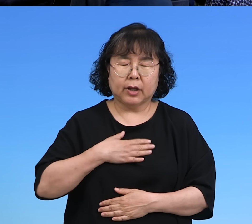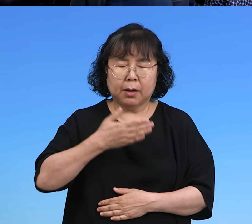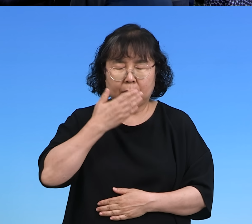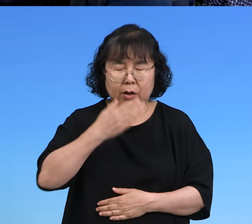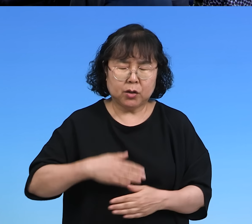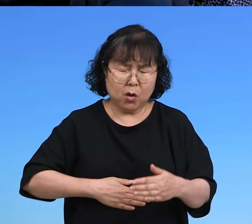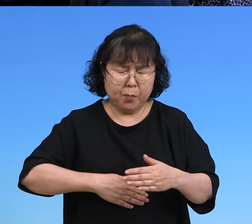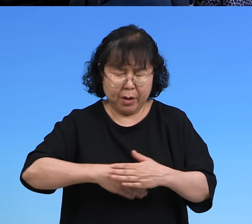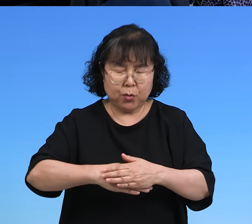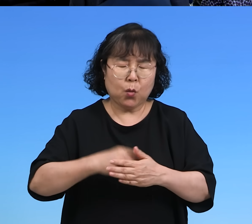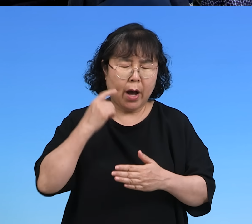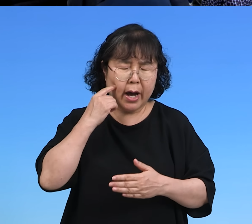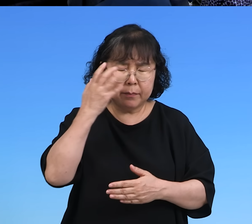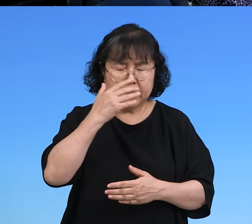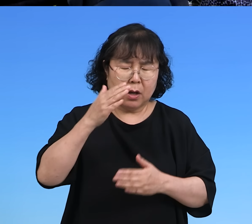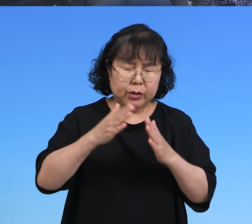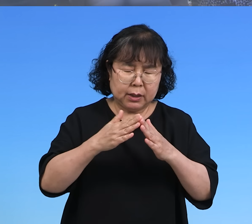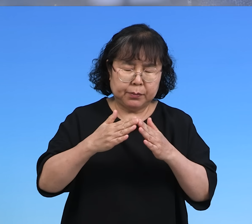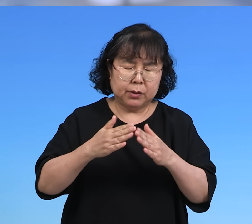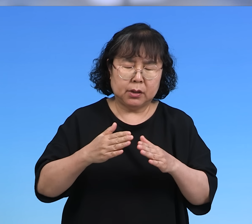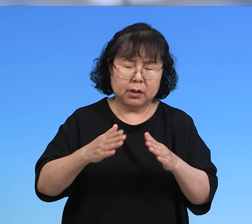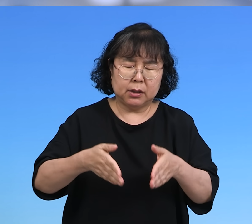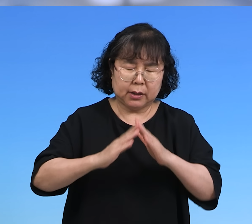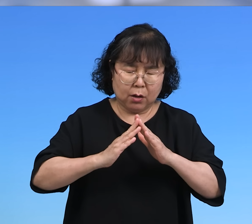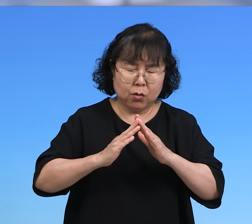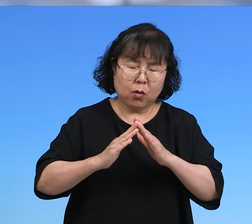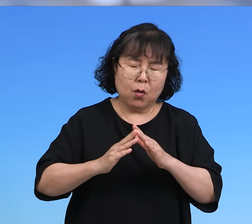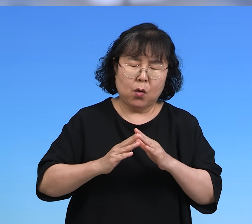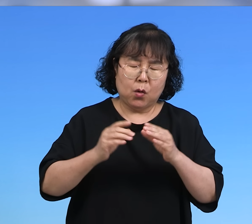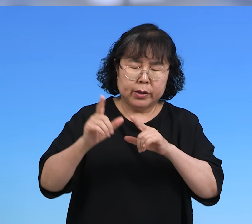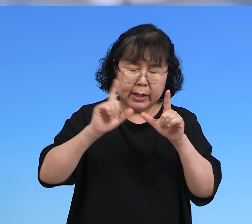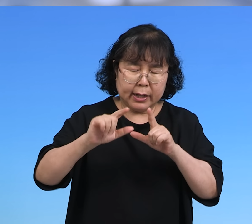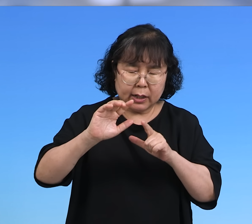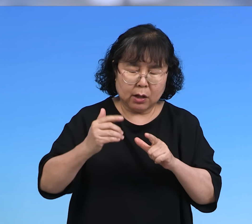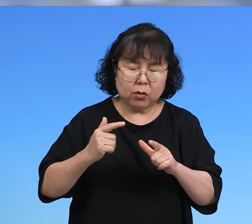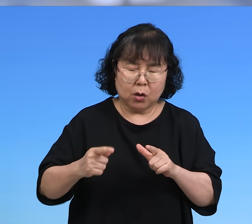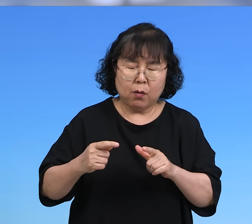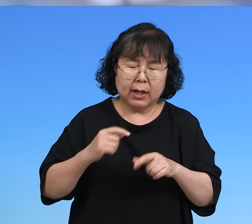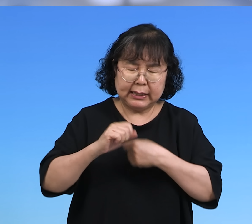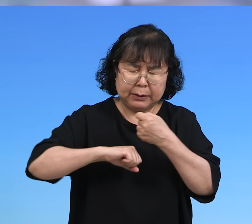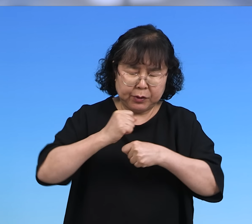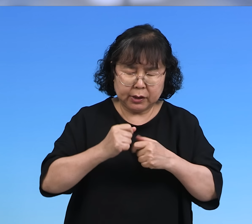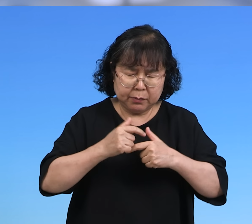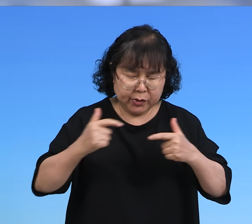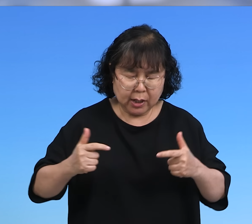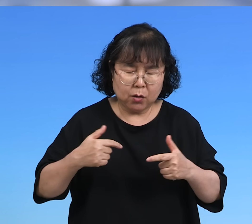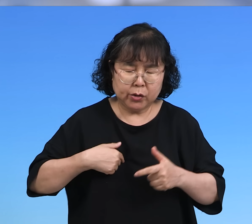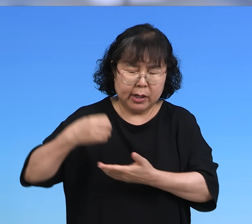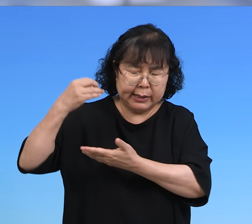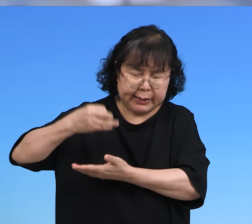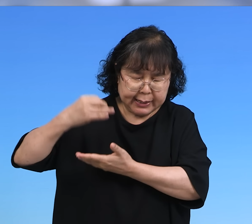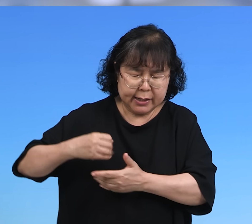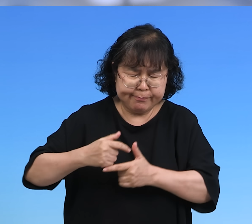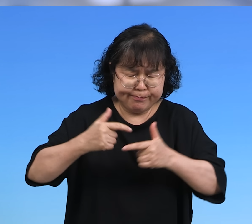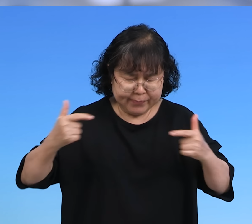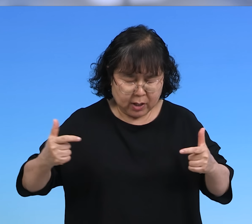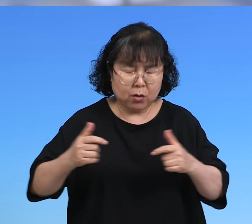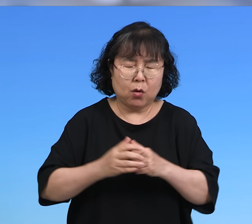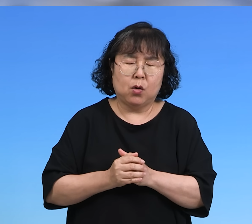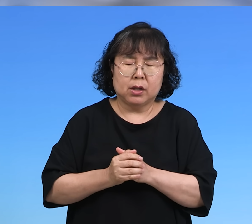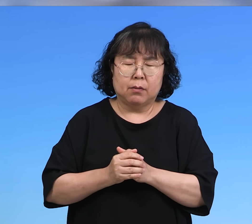내가 먹어서 배부르고 아름다운 집을 짓고 거주하게 되며 또 너의 소와 양이 번성하며 너의 은금이